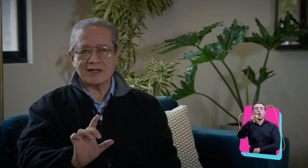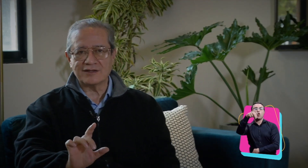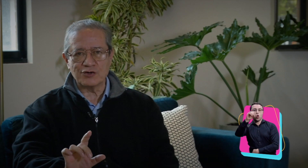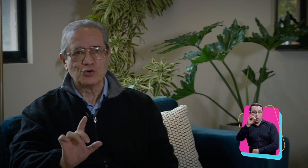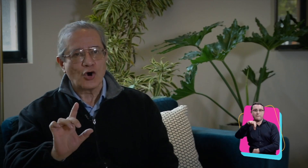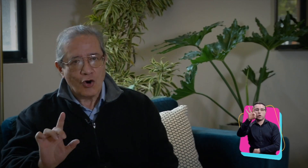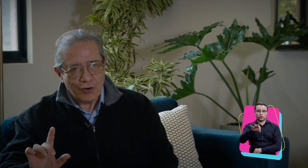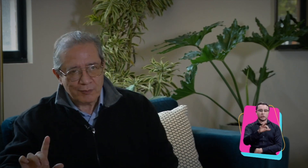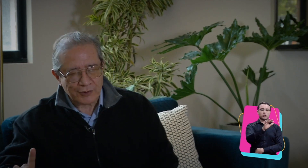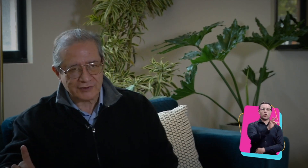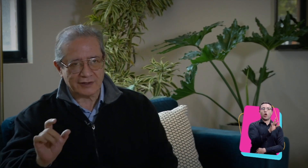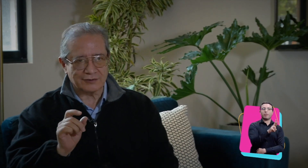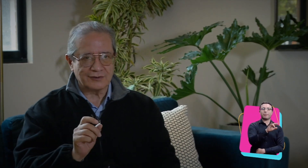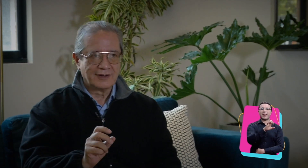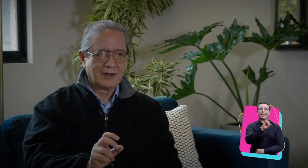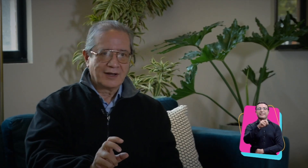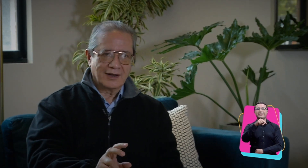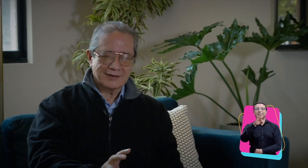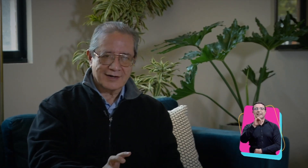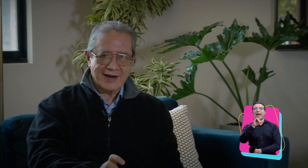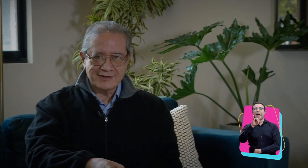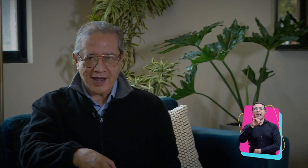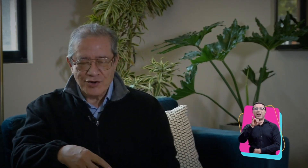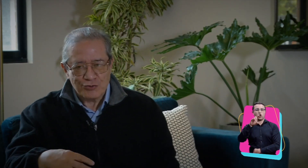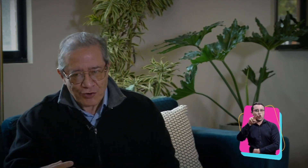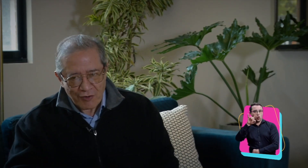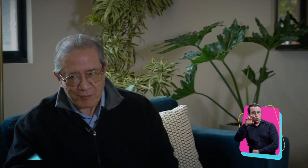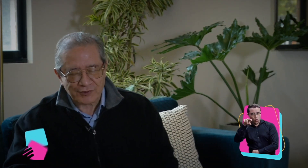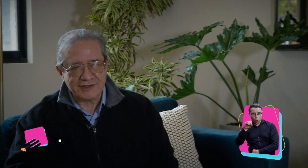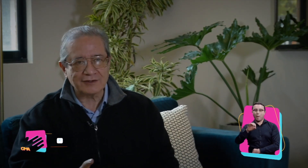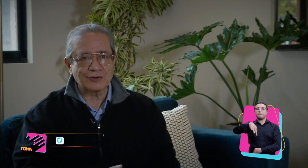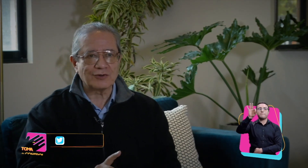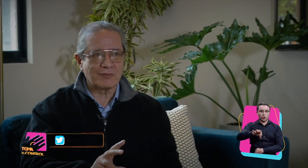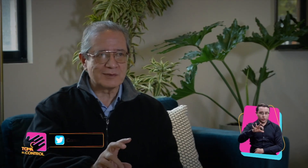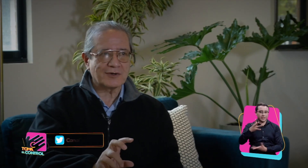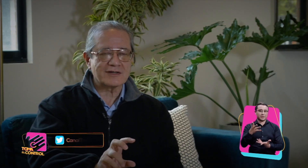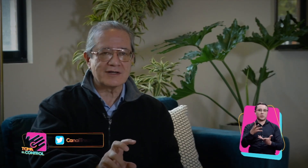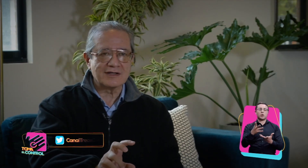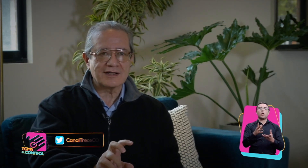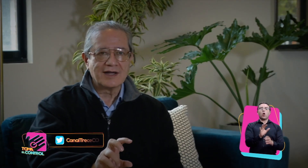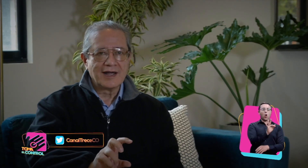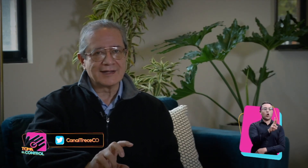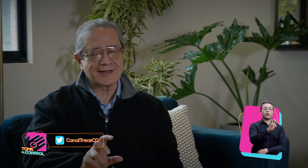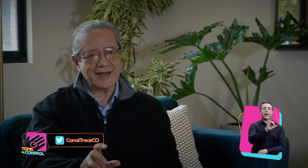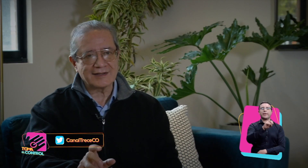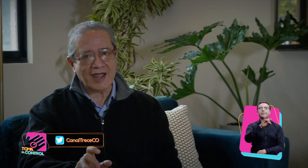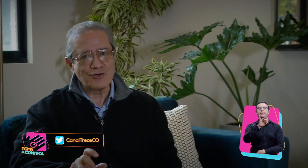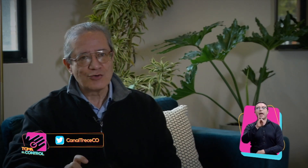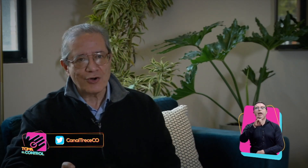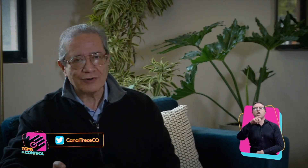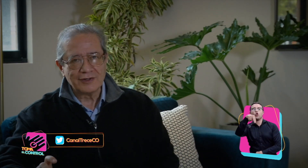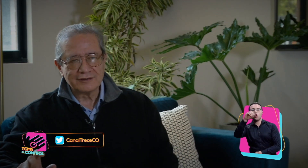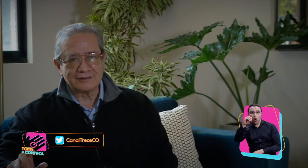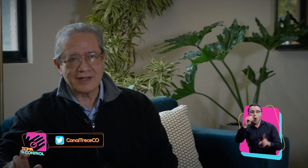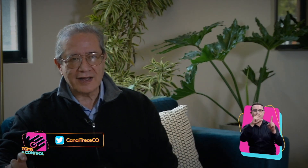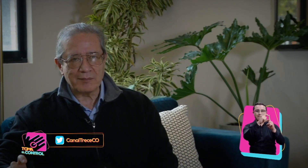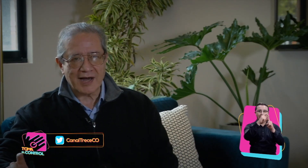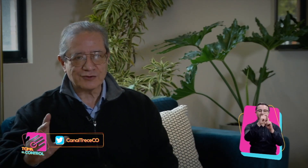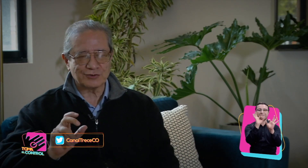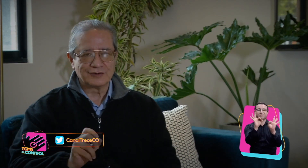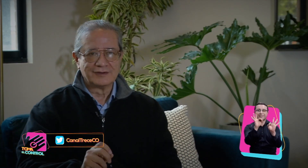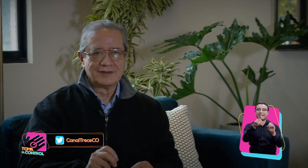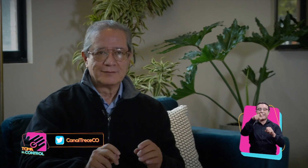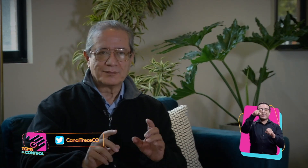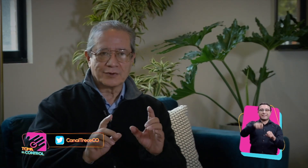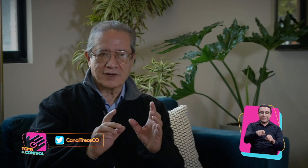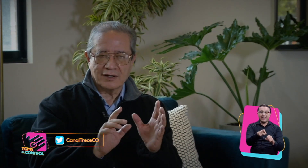decir el 21%, el 31%, lo mismo que se dice el 31 de